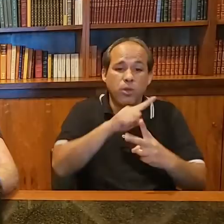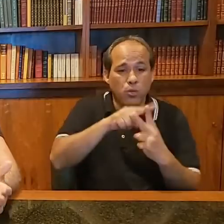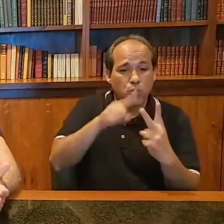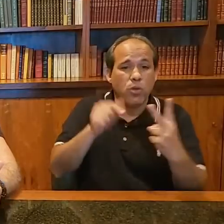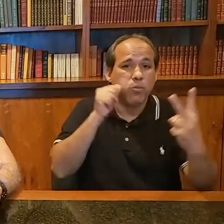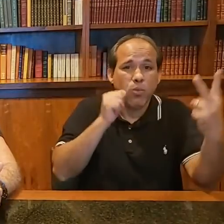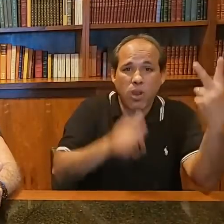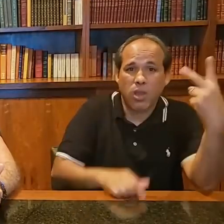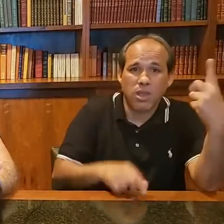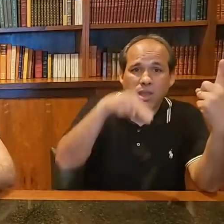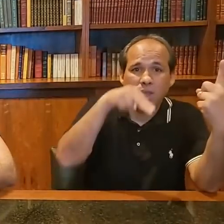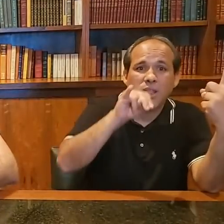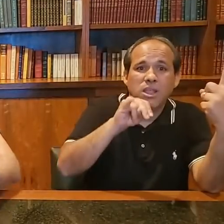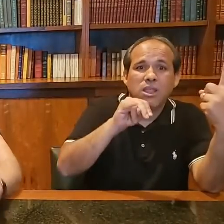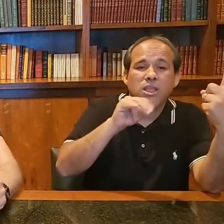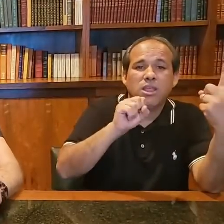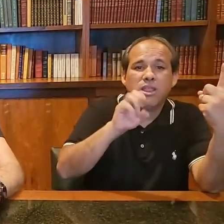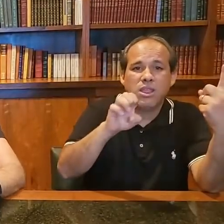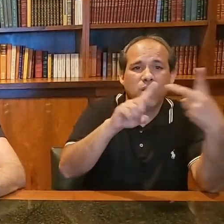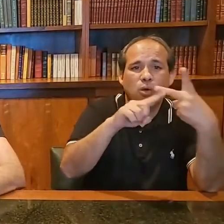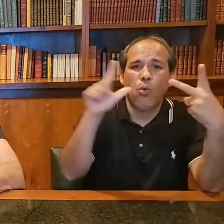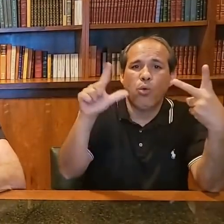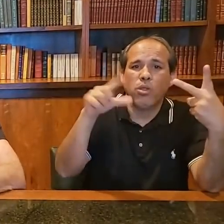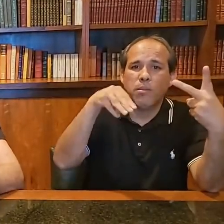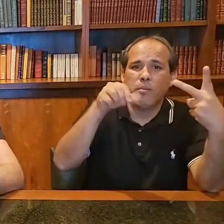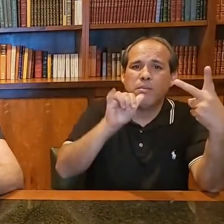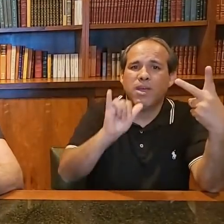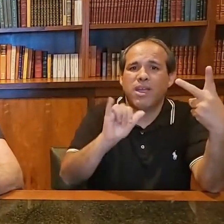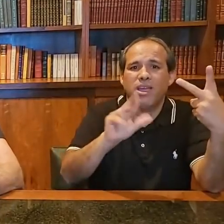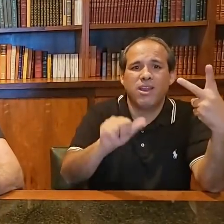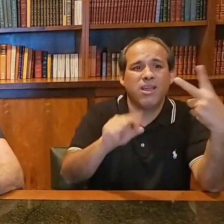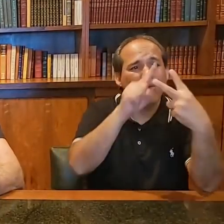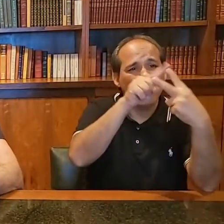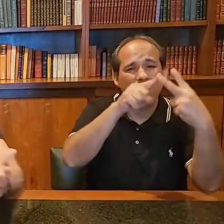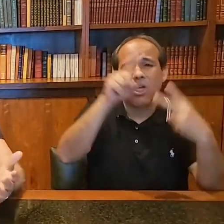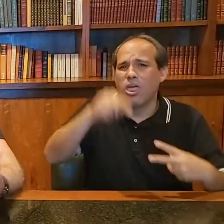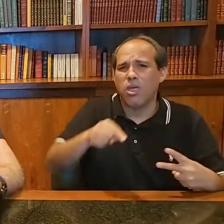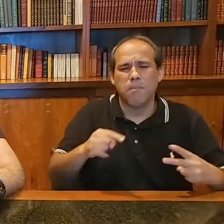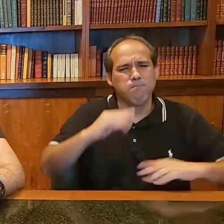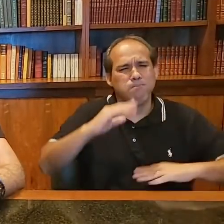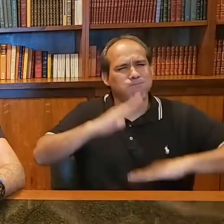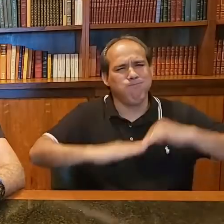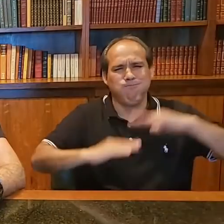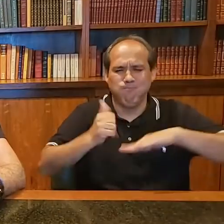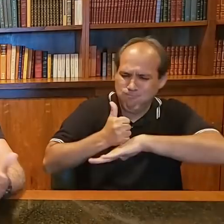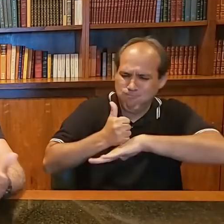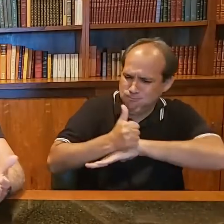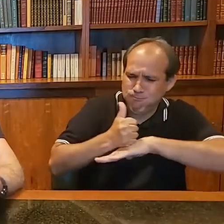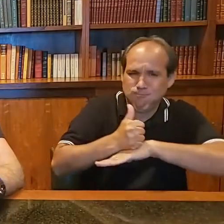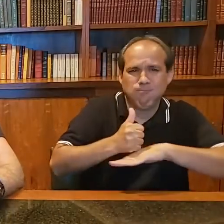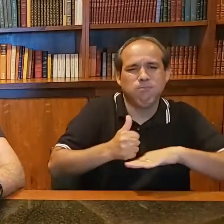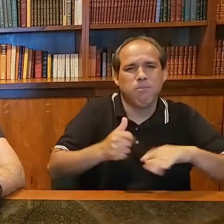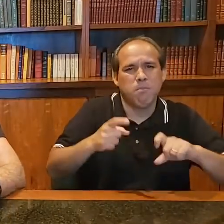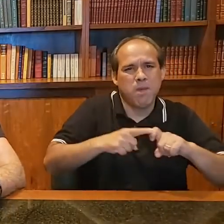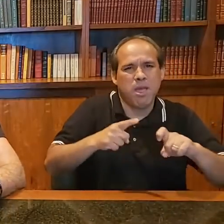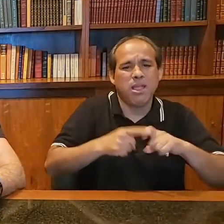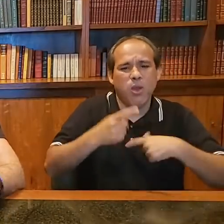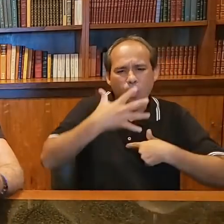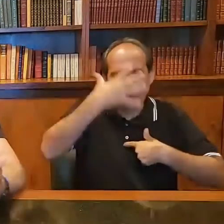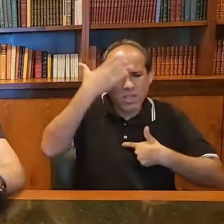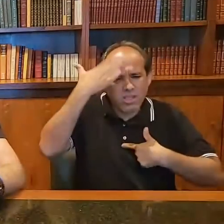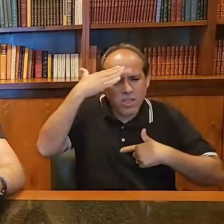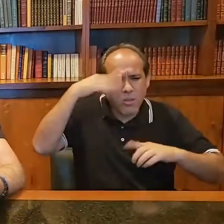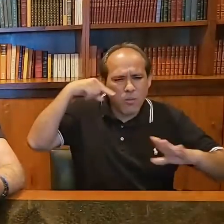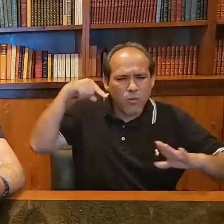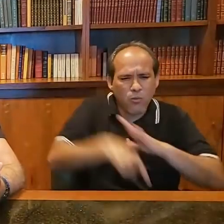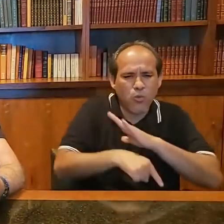Anise Yamaguchi e a Mayra também, duas excepcionais profissionais que entendem do assunto, que